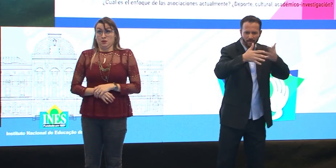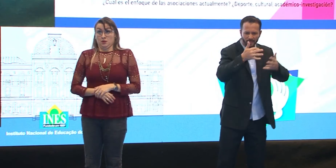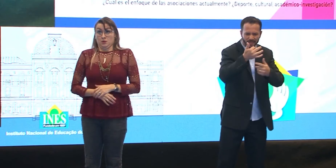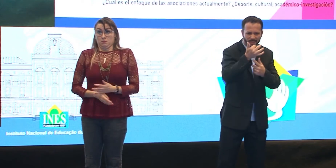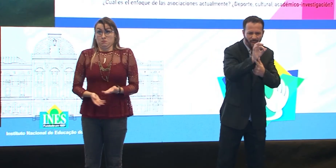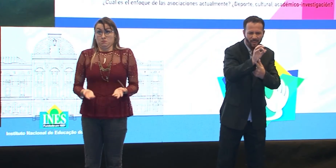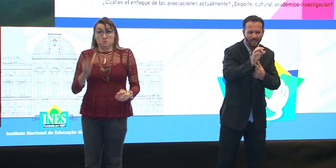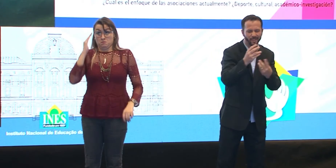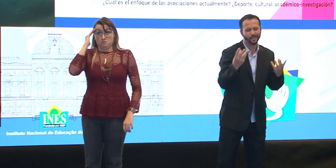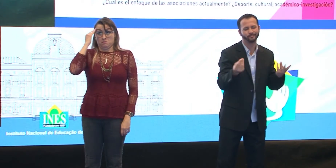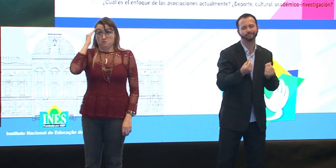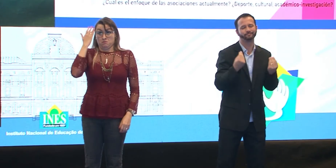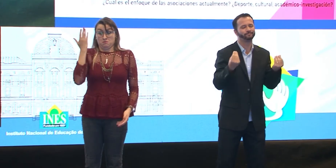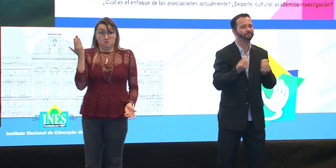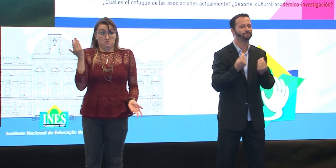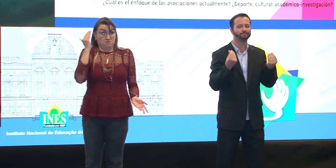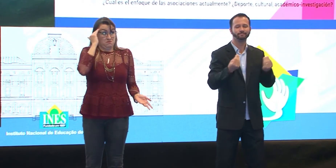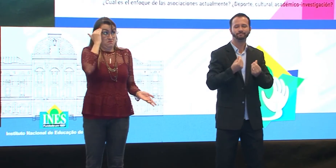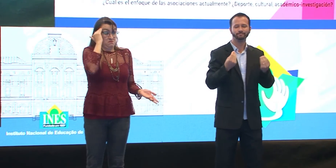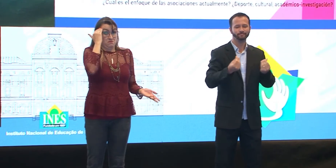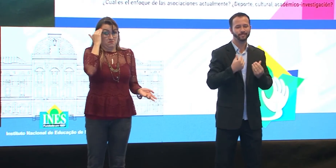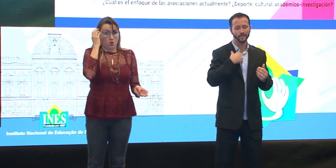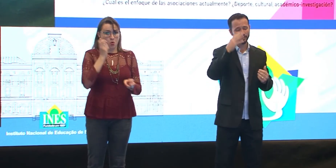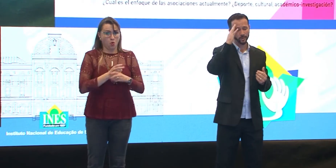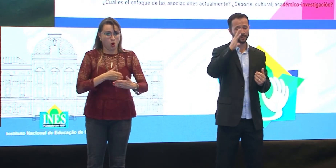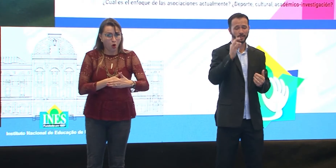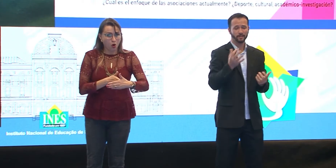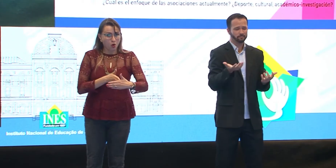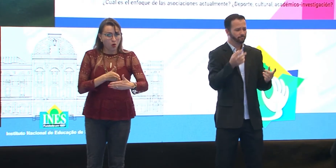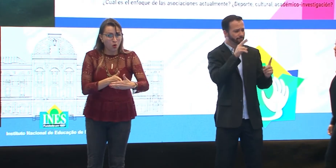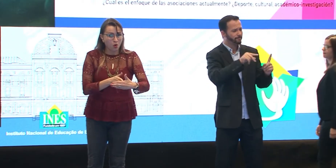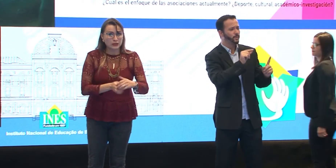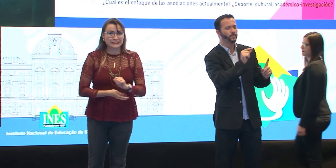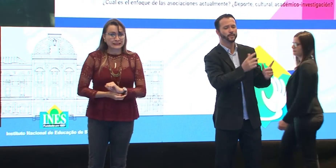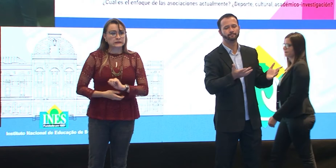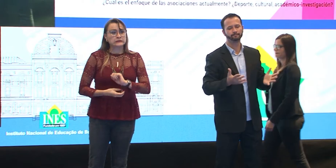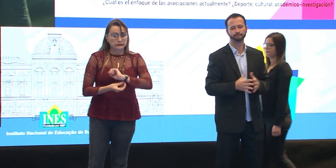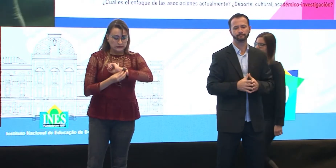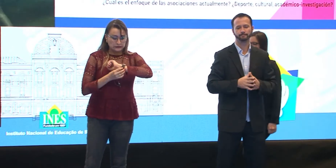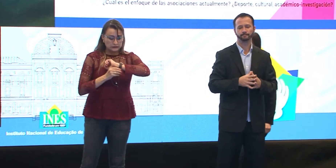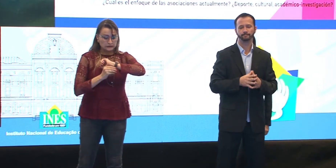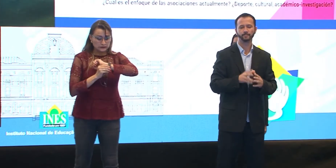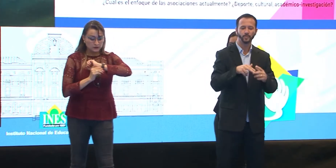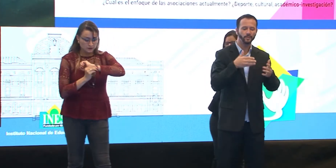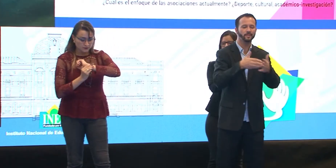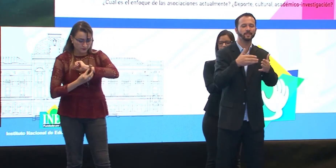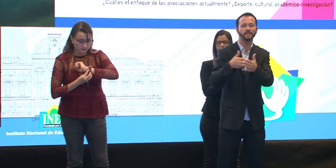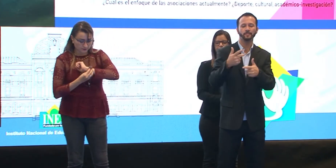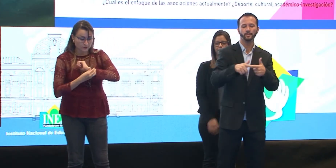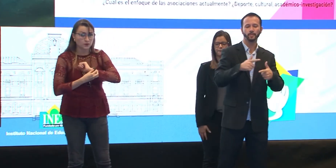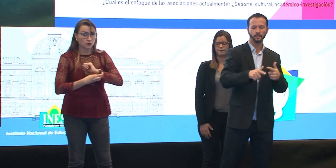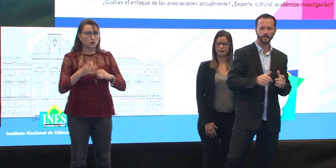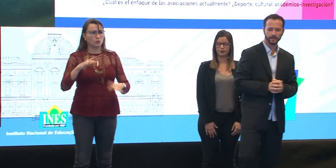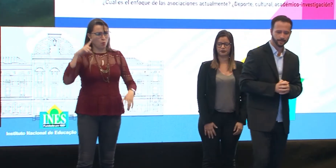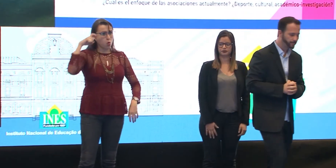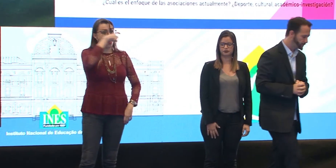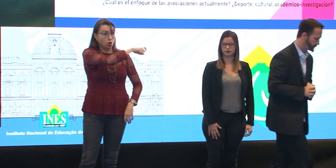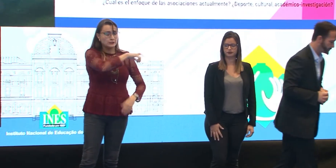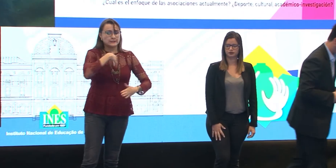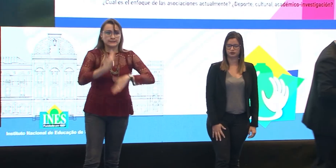quando eles vão interpretar no ensino médio, eles não conseguem entender as informações para poderem serem passadas.